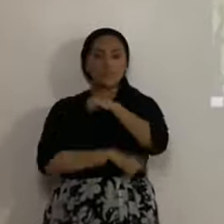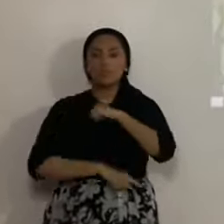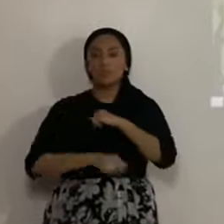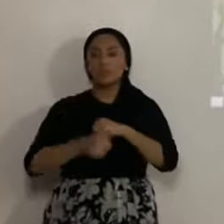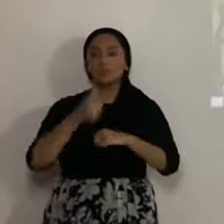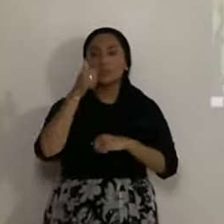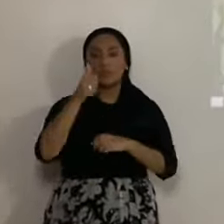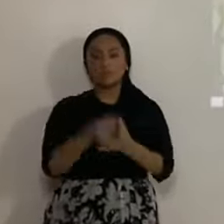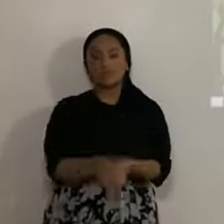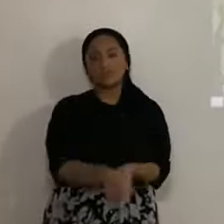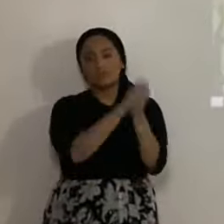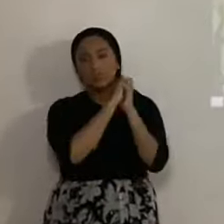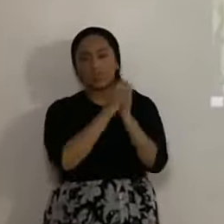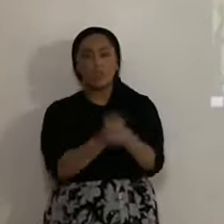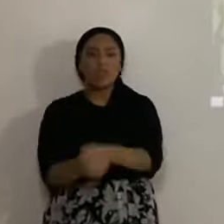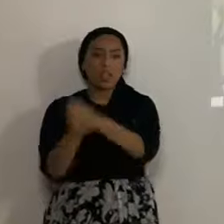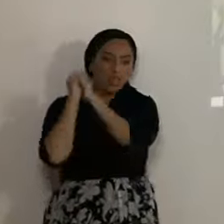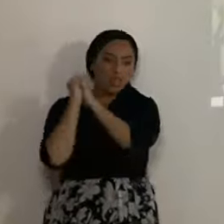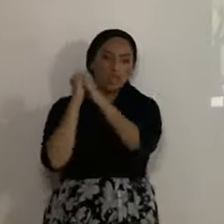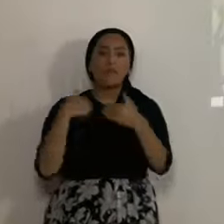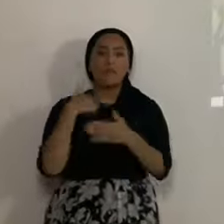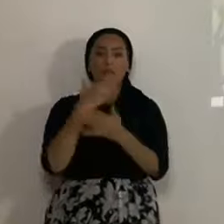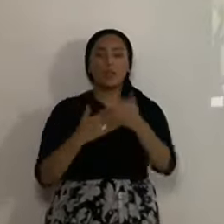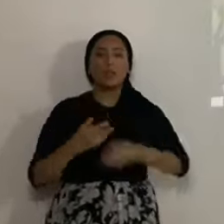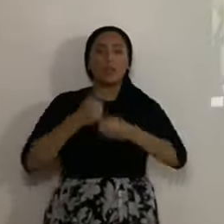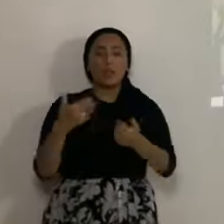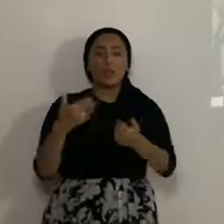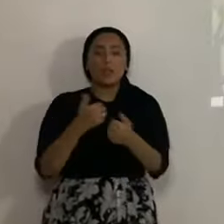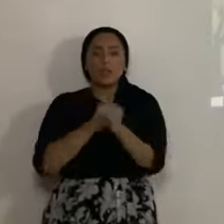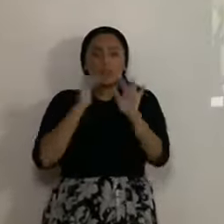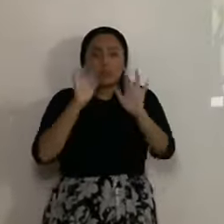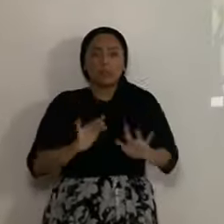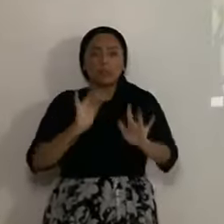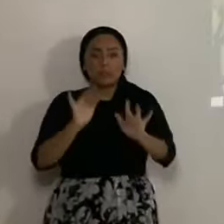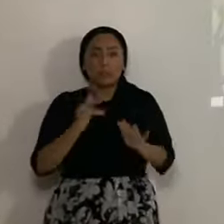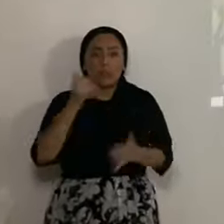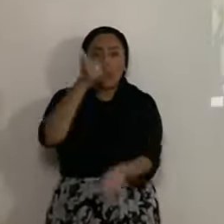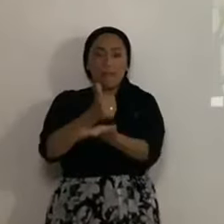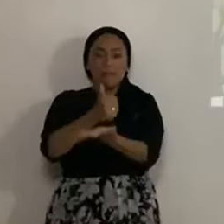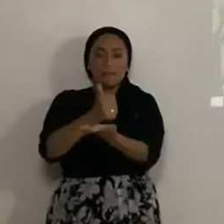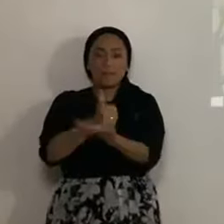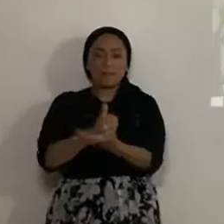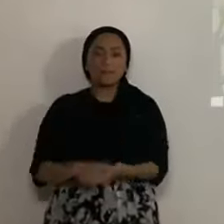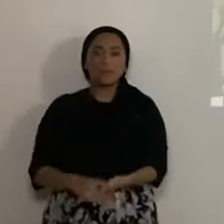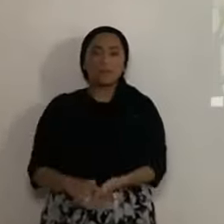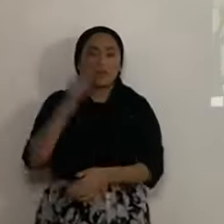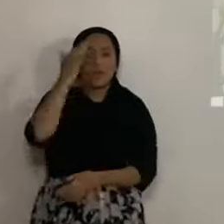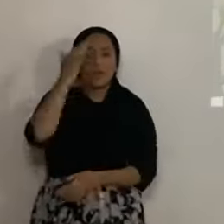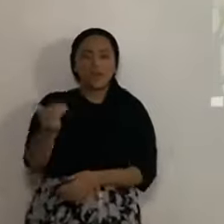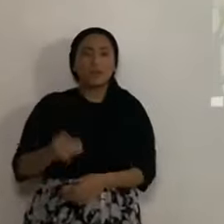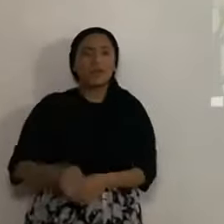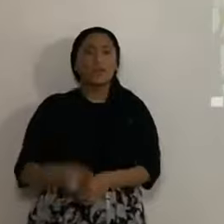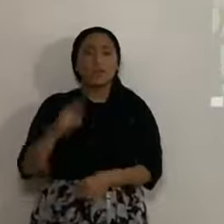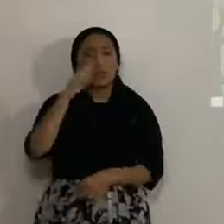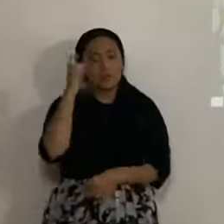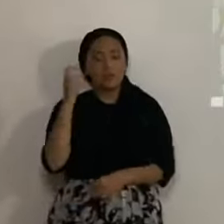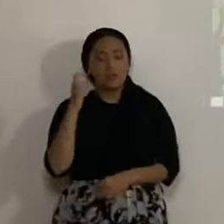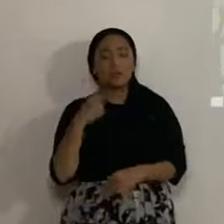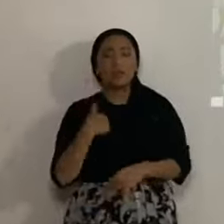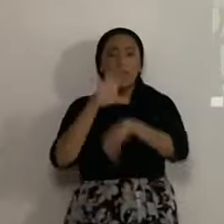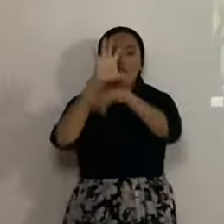la autoflagelación. Hay expresiones de amor, de caridad, de misericordia, de ayuda. ¿Por qué? Porque es el